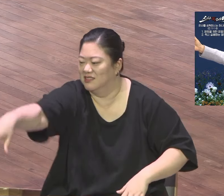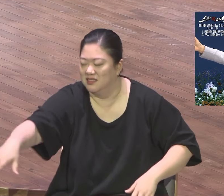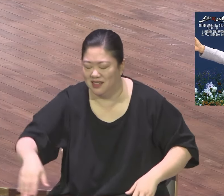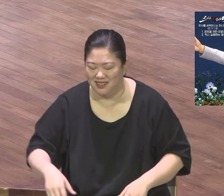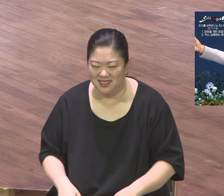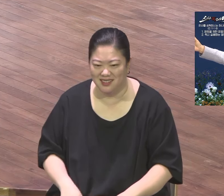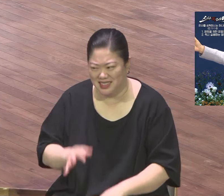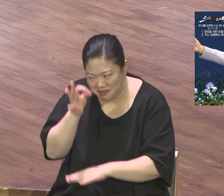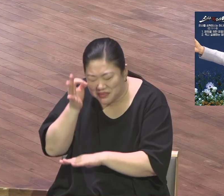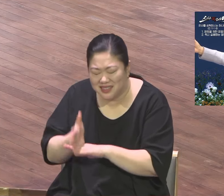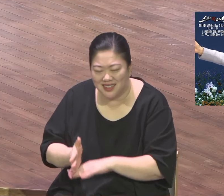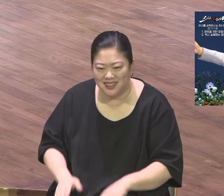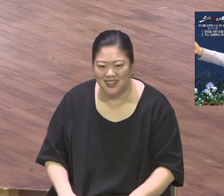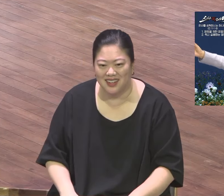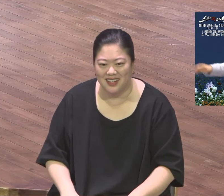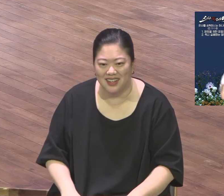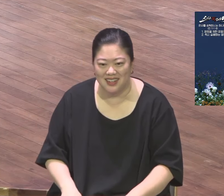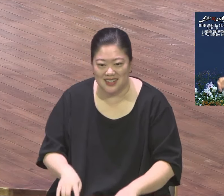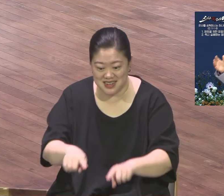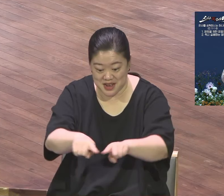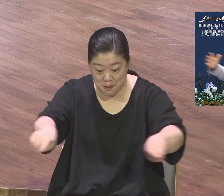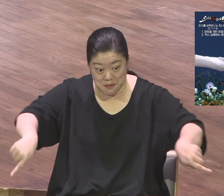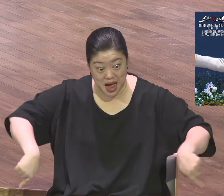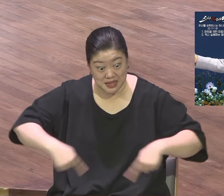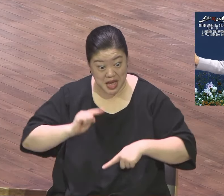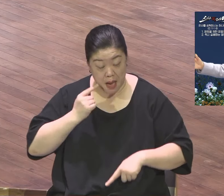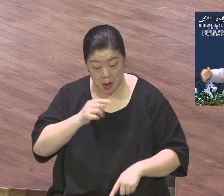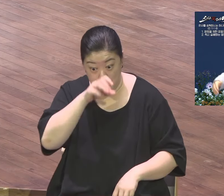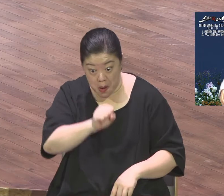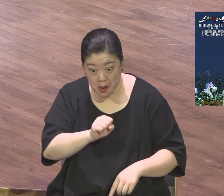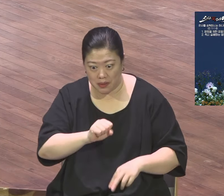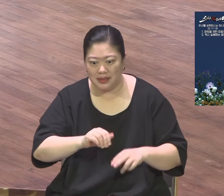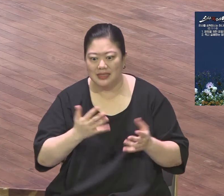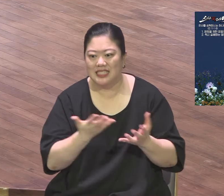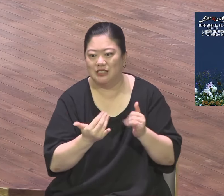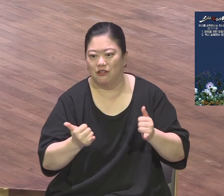당시에 해운대 최고 비싼 호텔 부패로 다 모셨대요. 제가